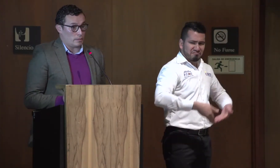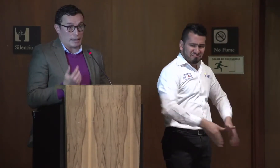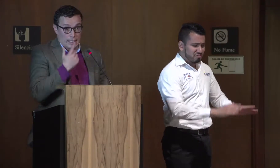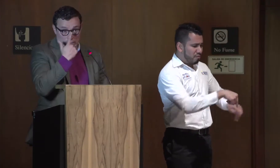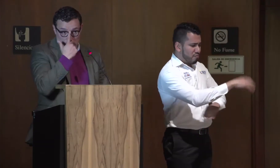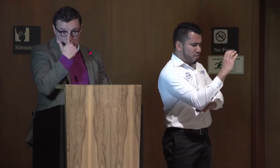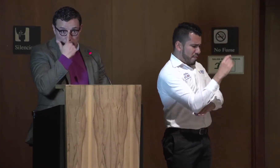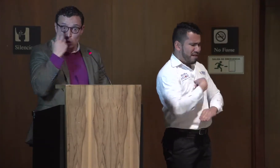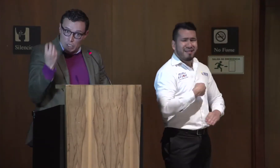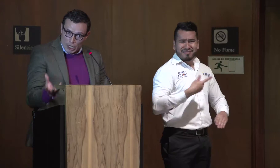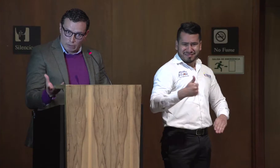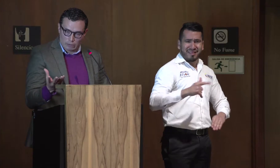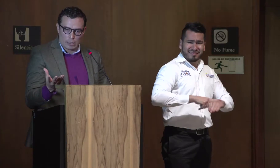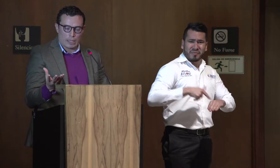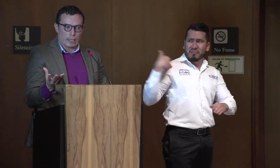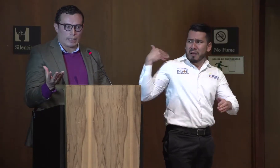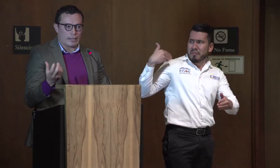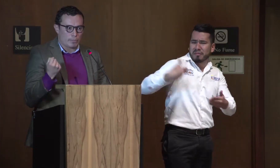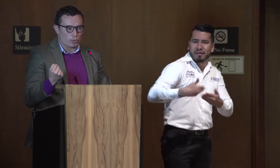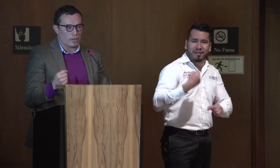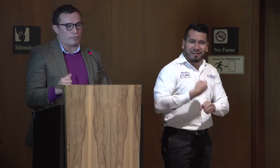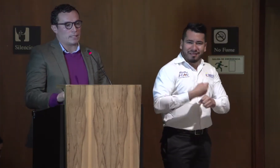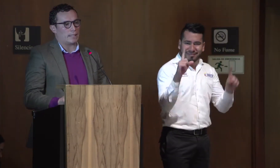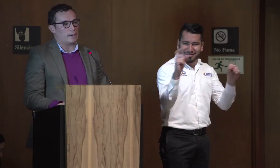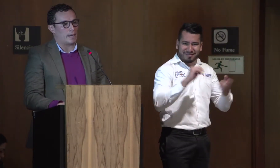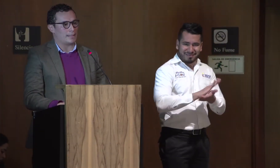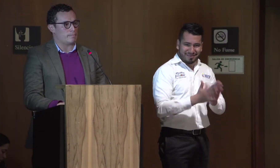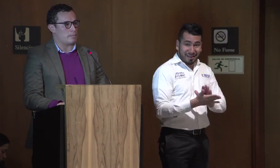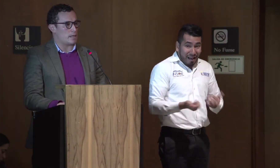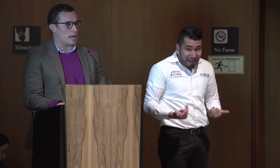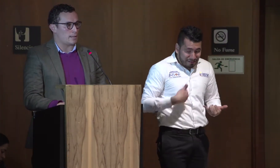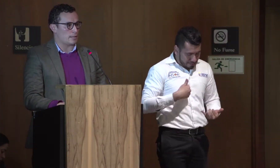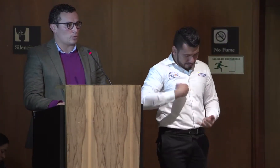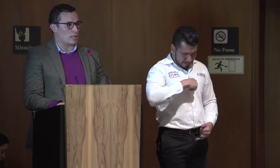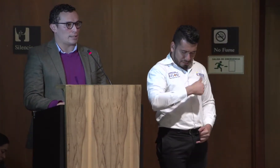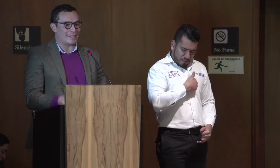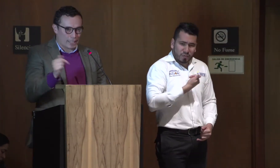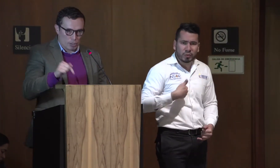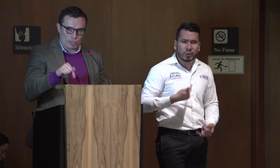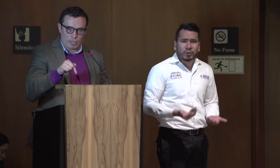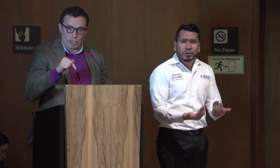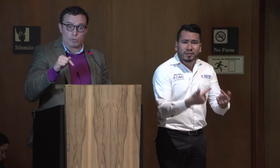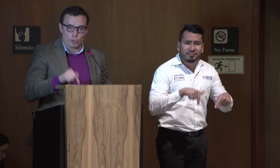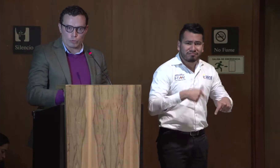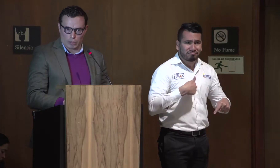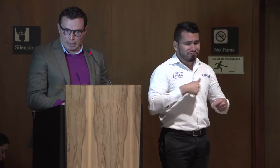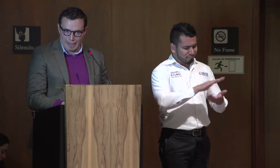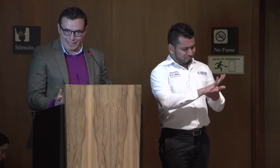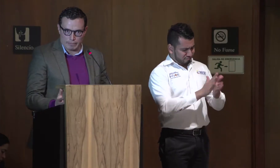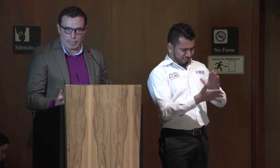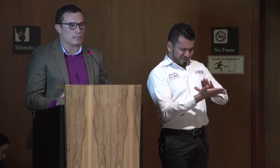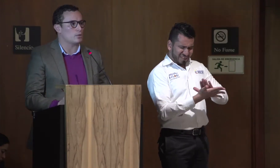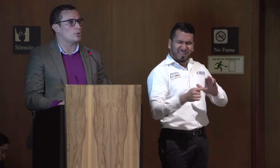esta visibilidad y aprovechando el impulso y la fuerza que la paz le imprime a esta sociedad en términos también de inclusión, porque